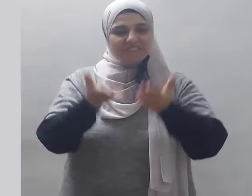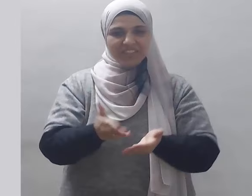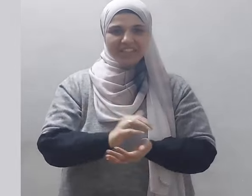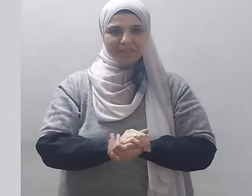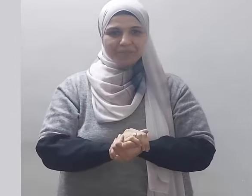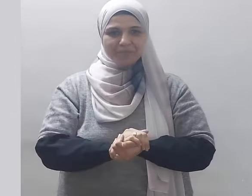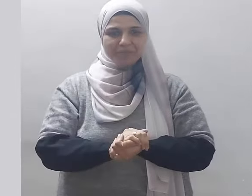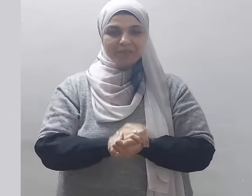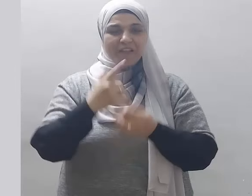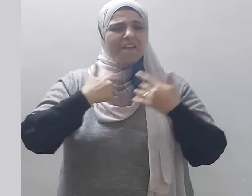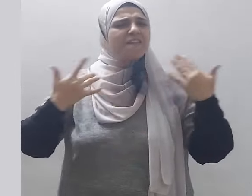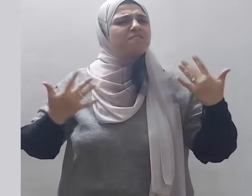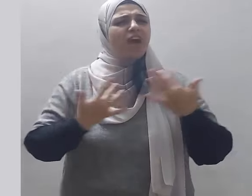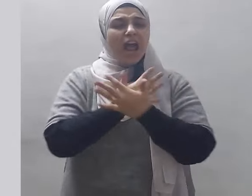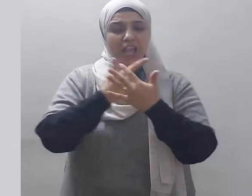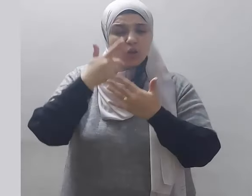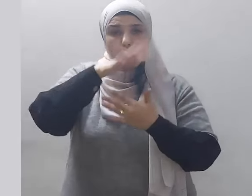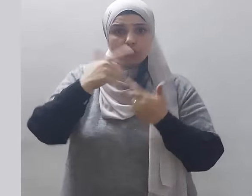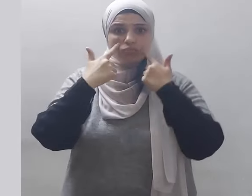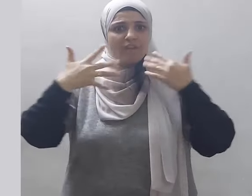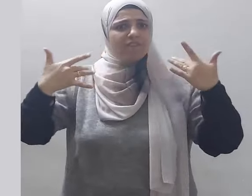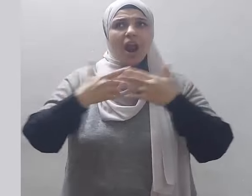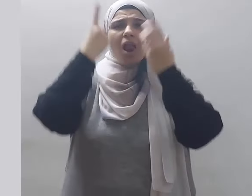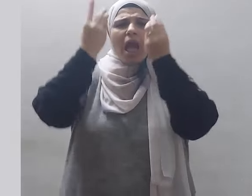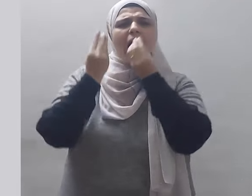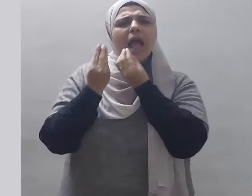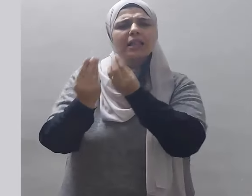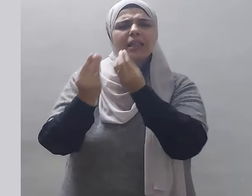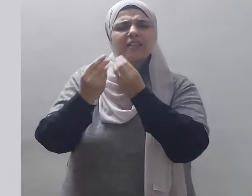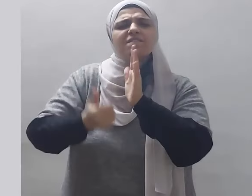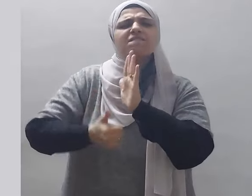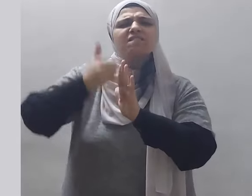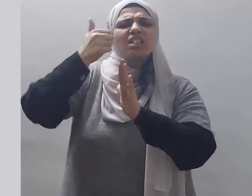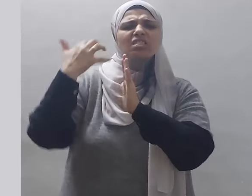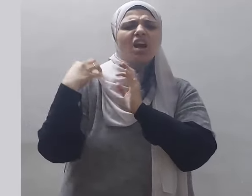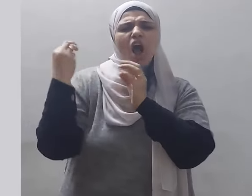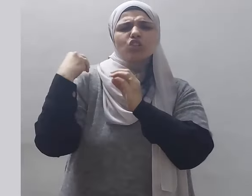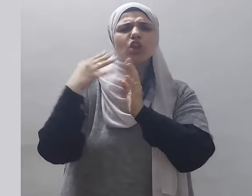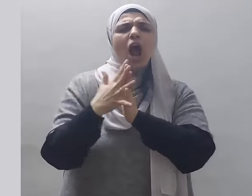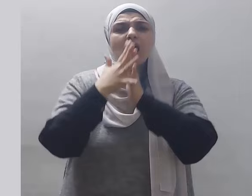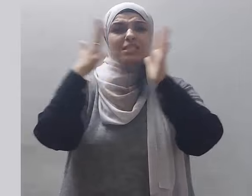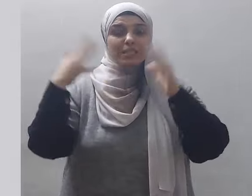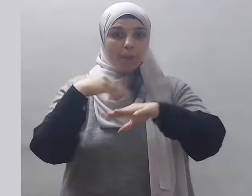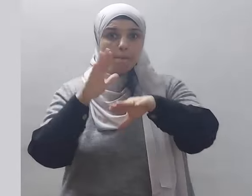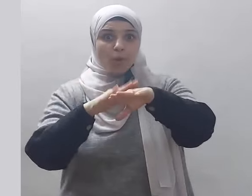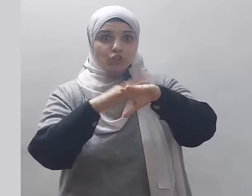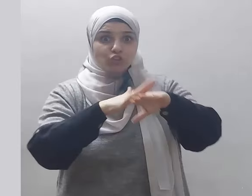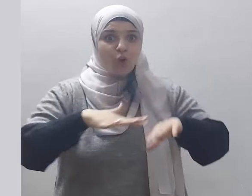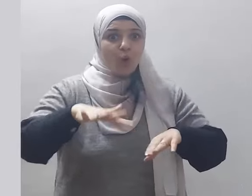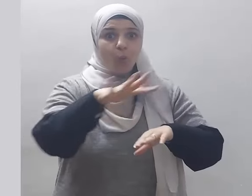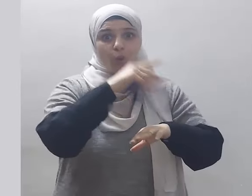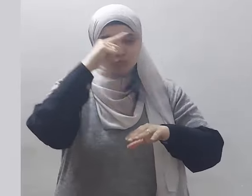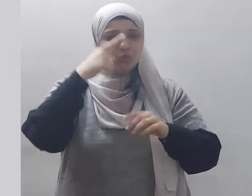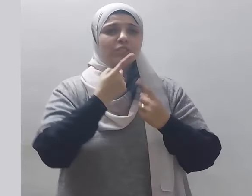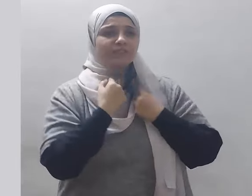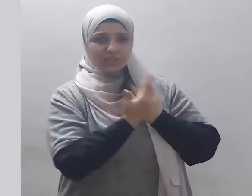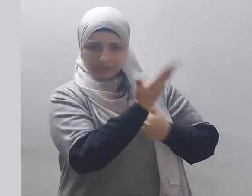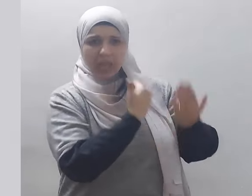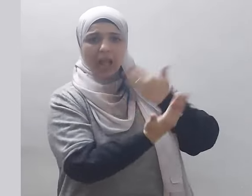فرحين بما اتاهم الله من فضله ويستبشرون بالذ الذين لم يلحقوا بهم من خلفهم